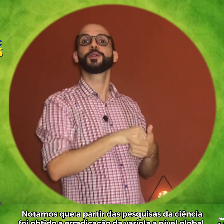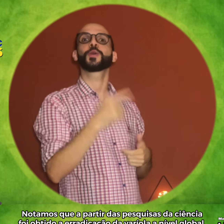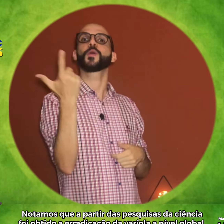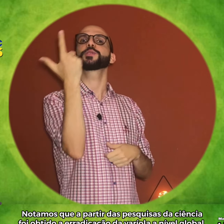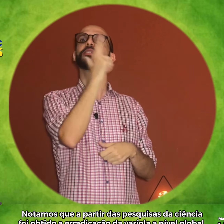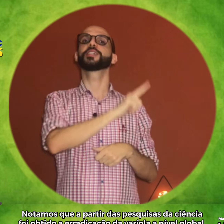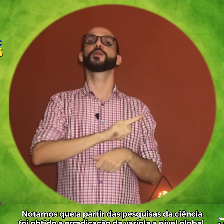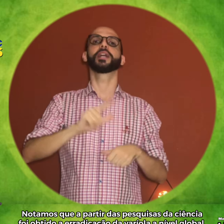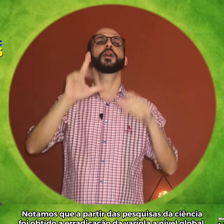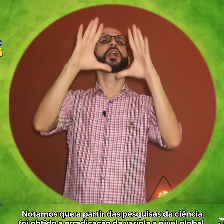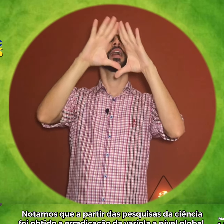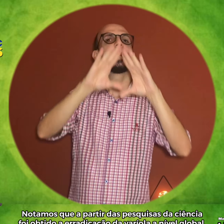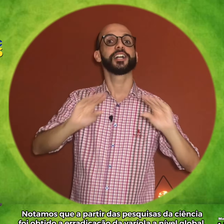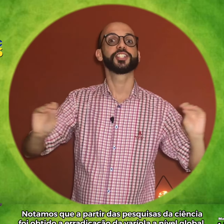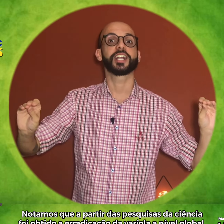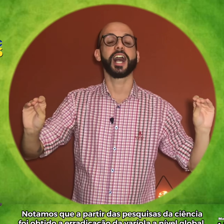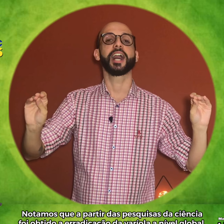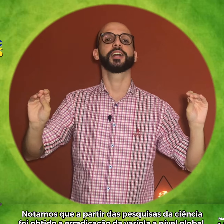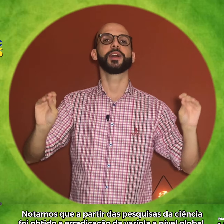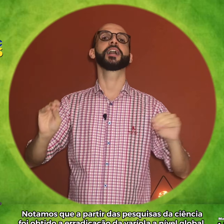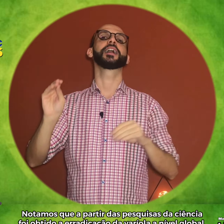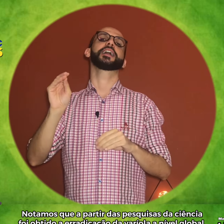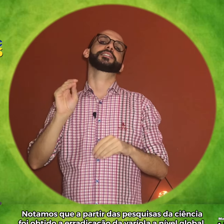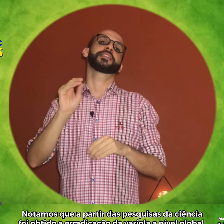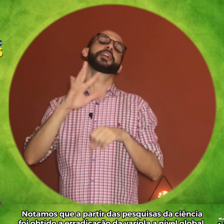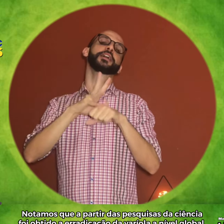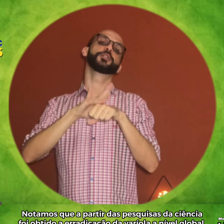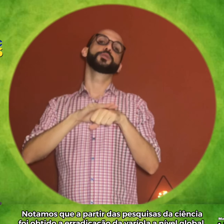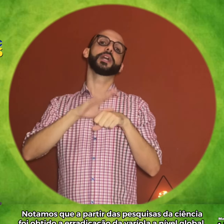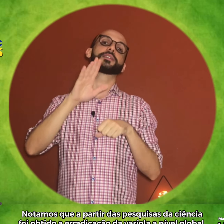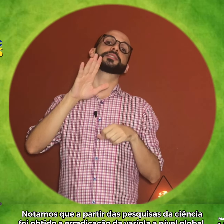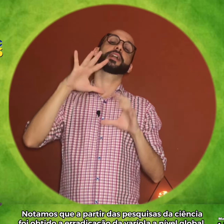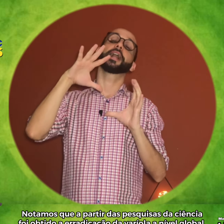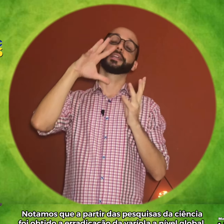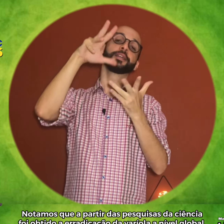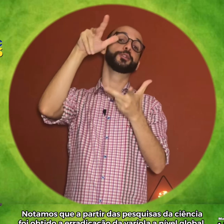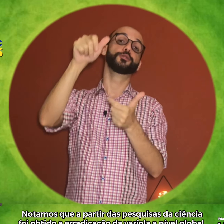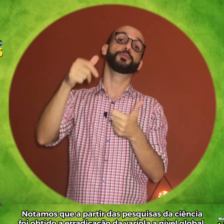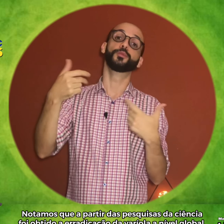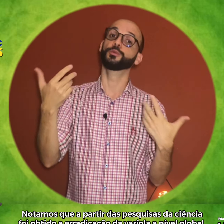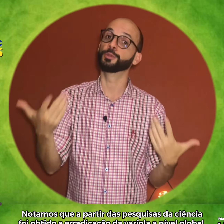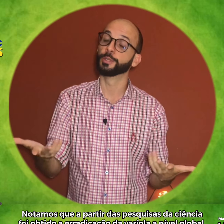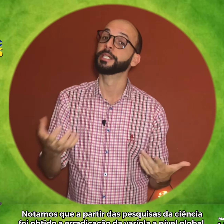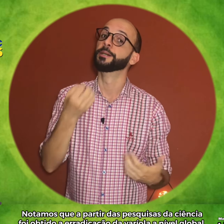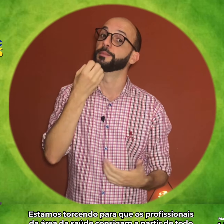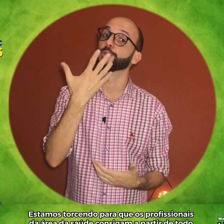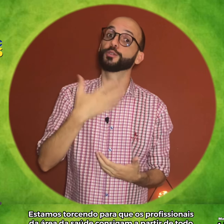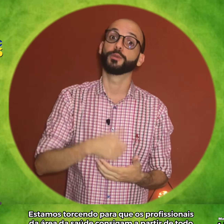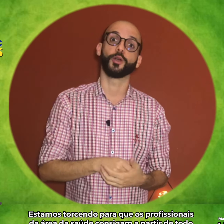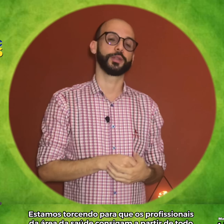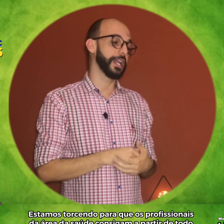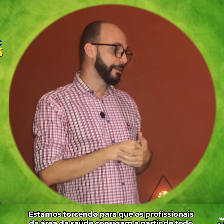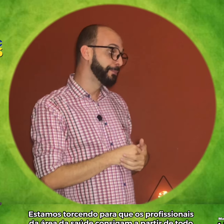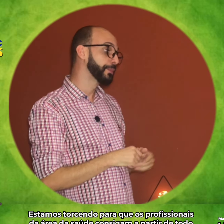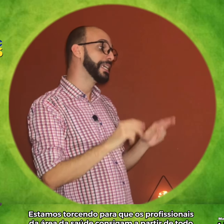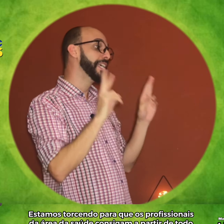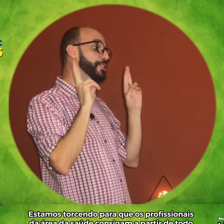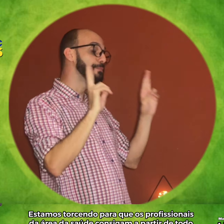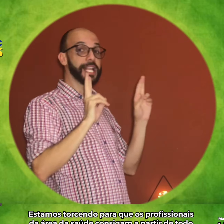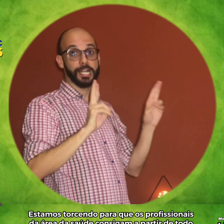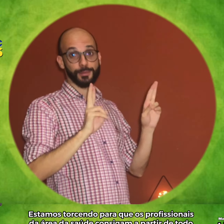descobriu e conseguiu aí erradicar essa doença aí no mundo. Muito bom, né?